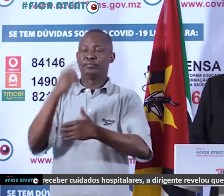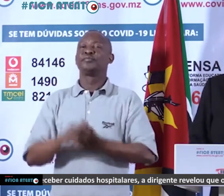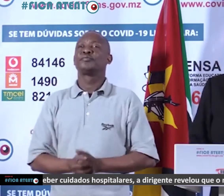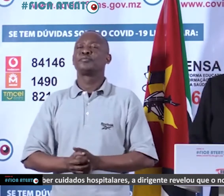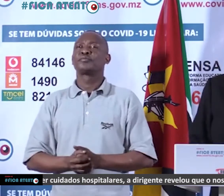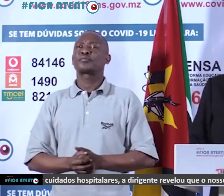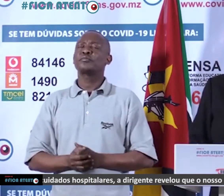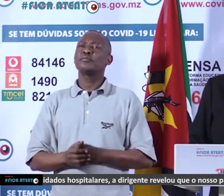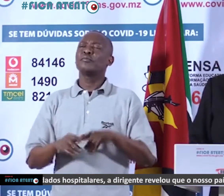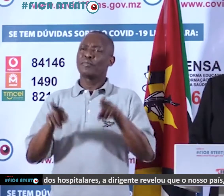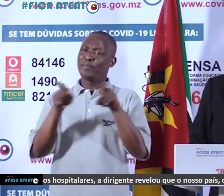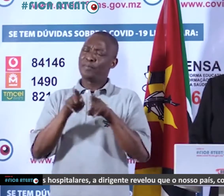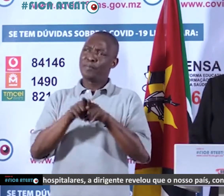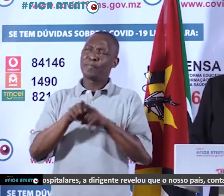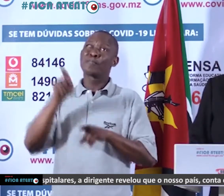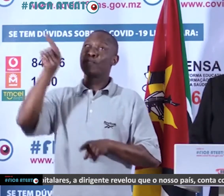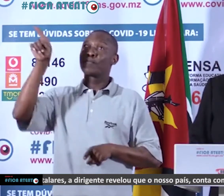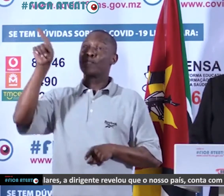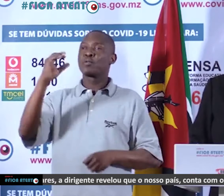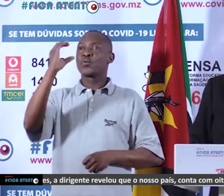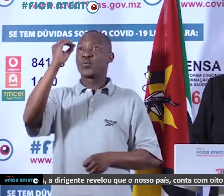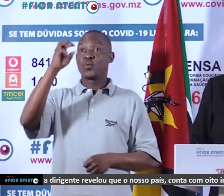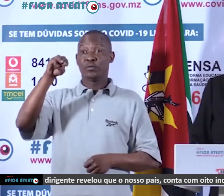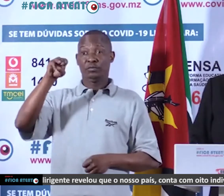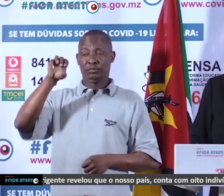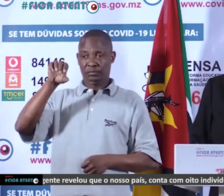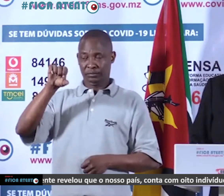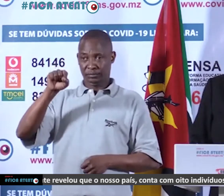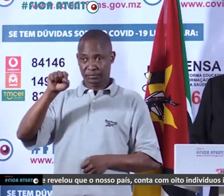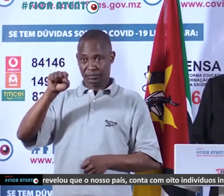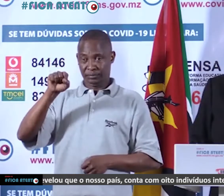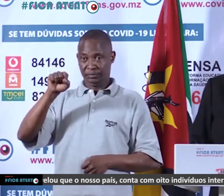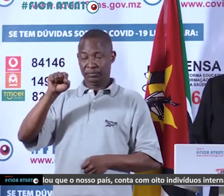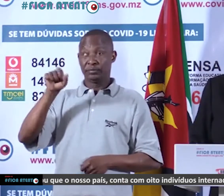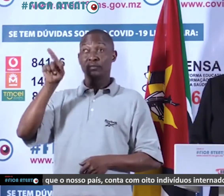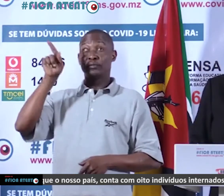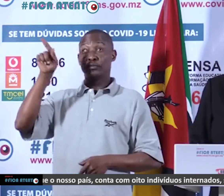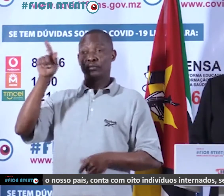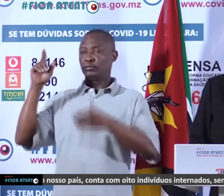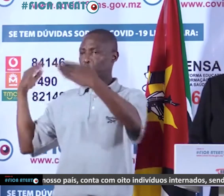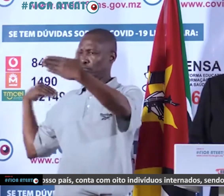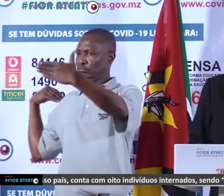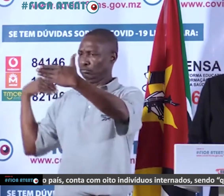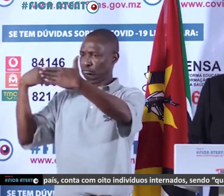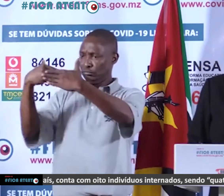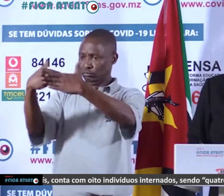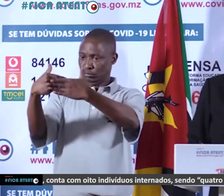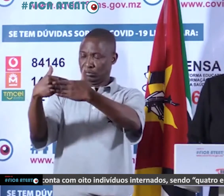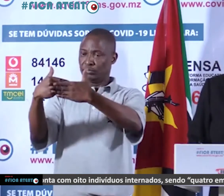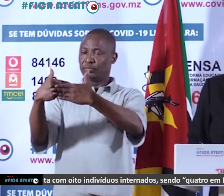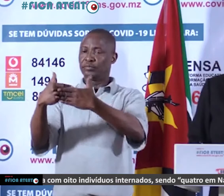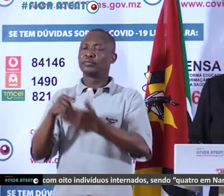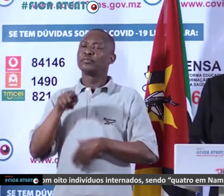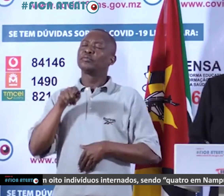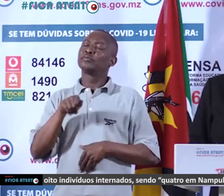Também a mesma fonte que a Organização Mundial de Saúde, também no mesmo período, tem